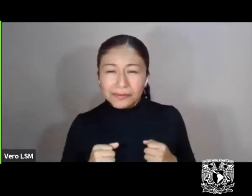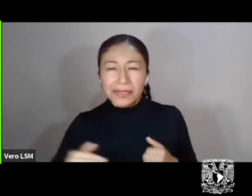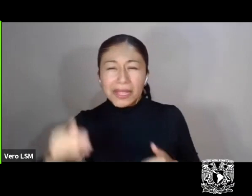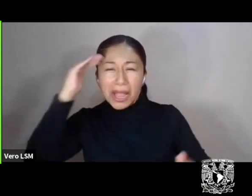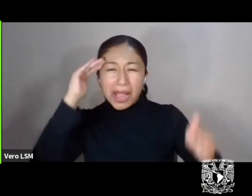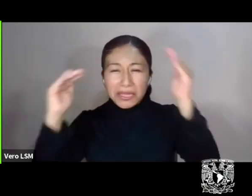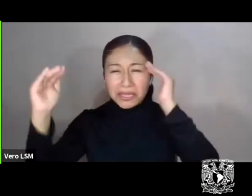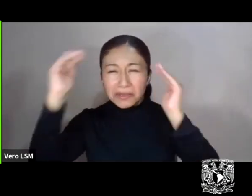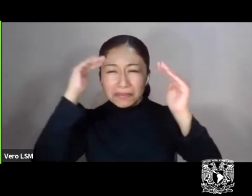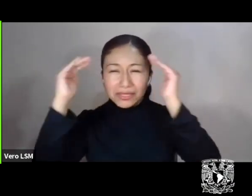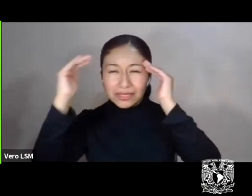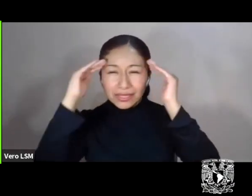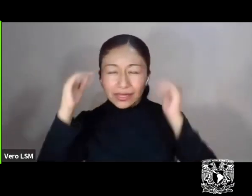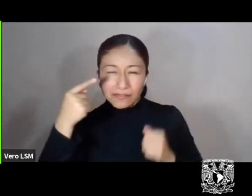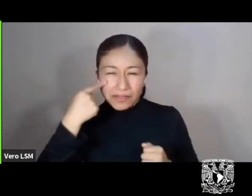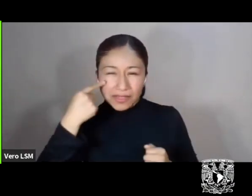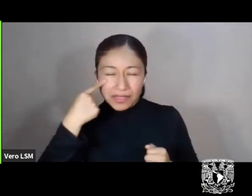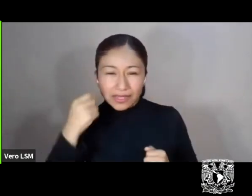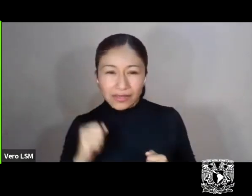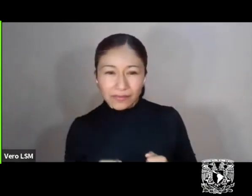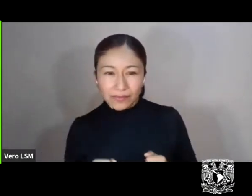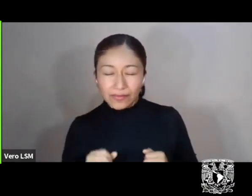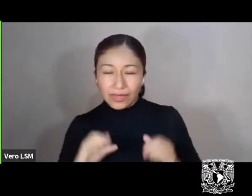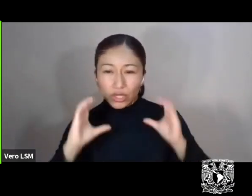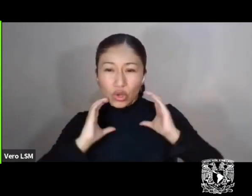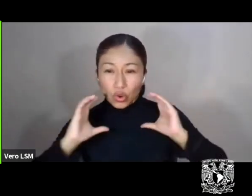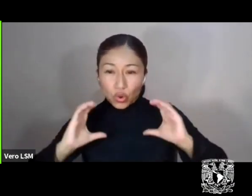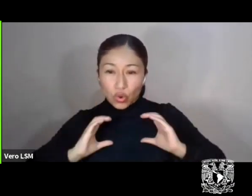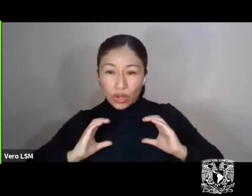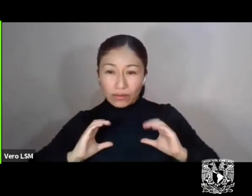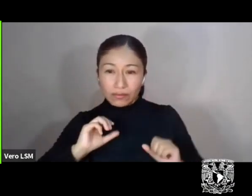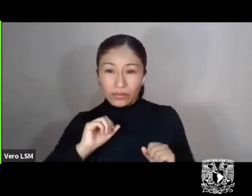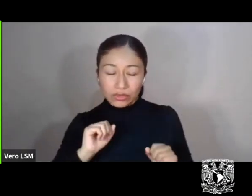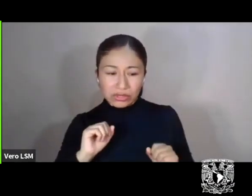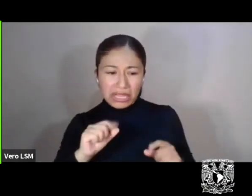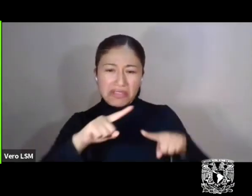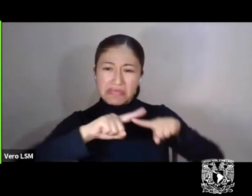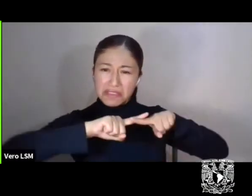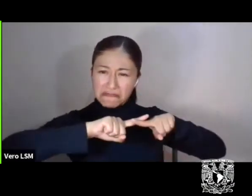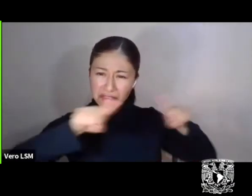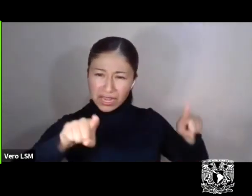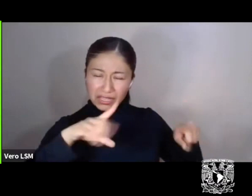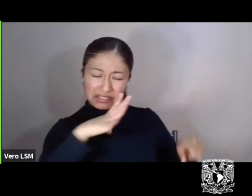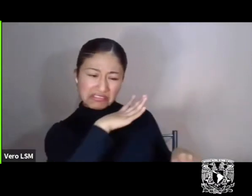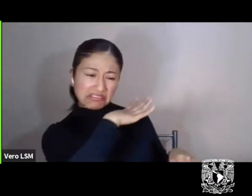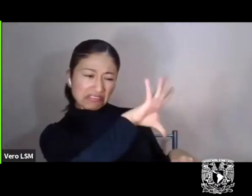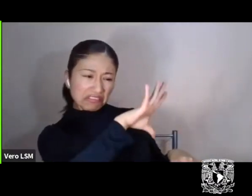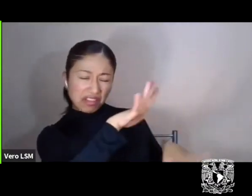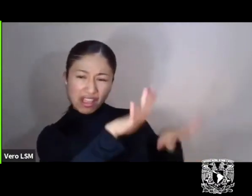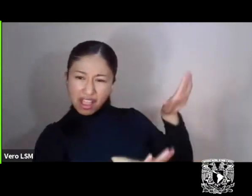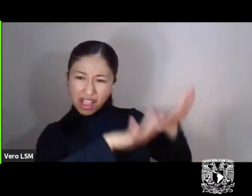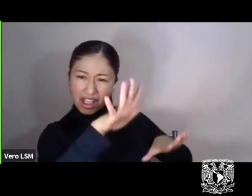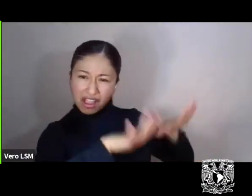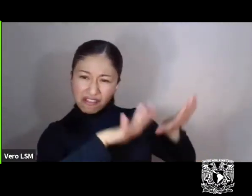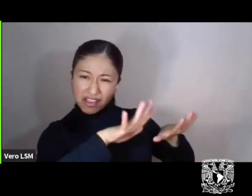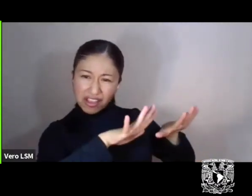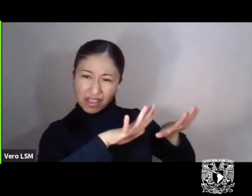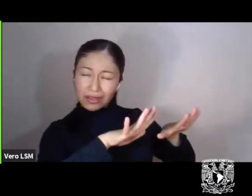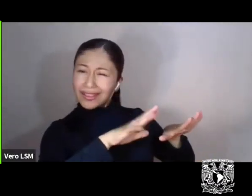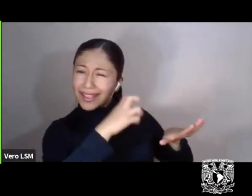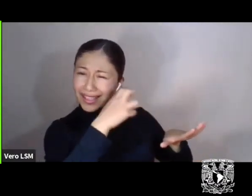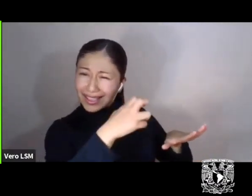económico de estos cuerpos que históricamente han sido excluidos. Y por eso lo pienso como un dispositivo, como un